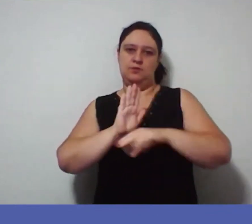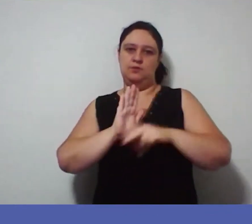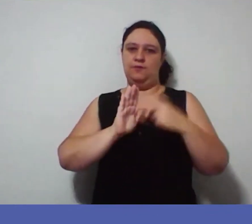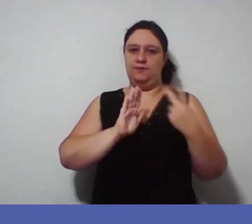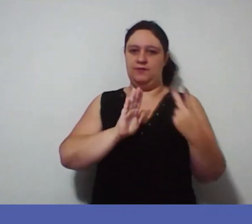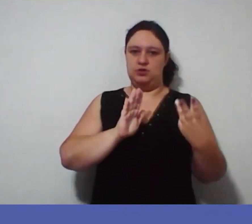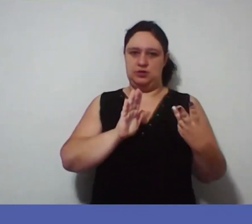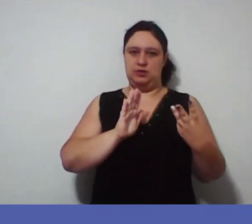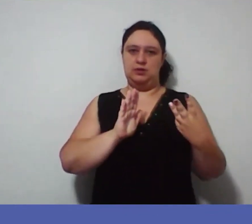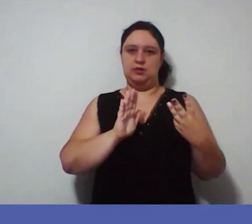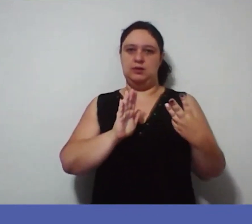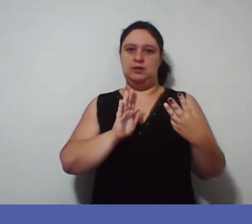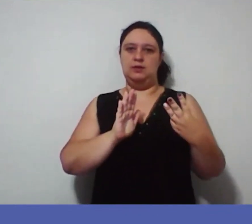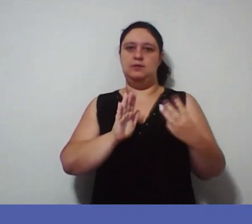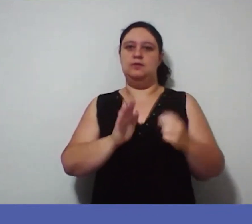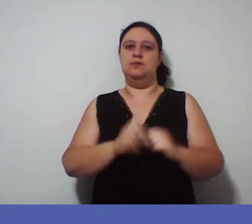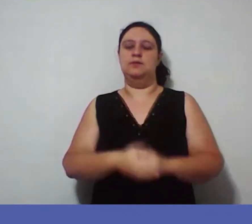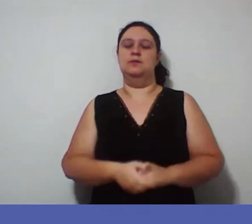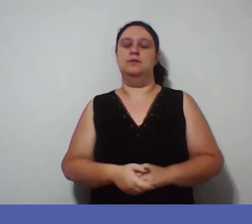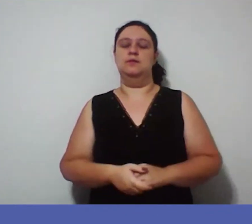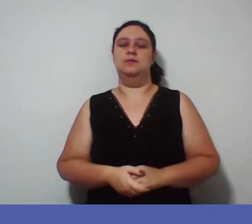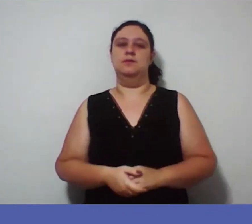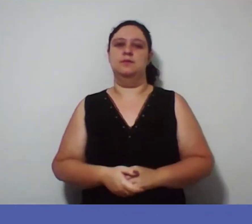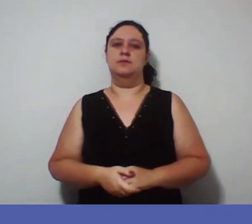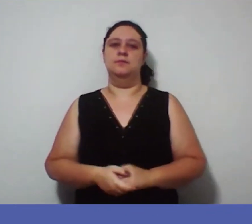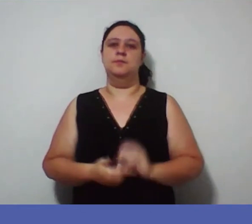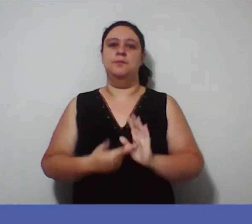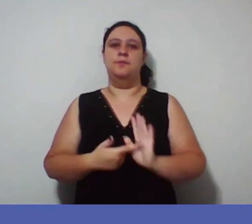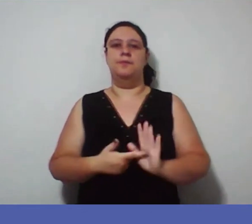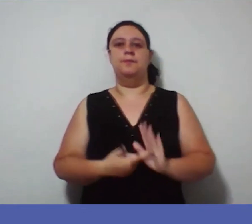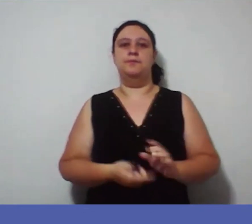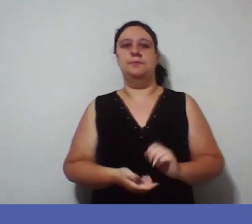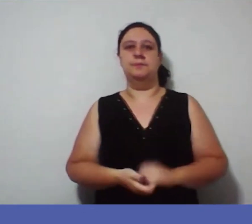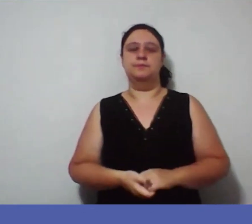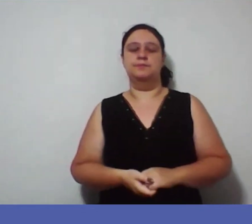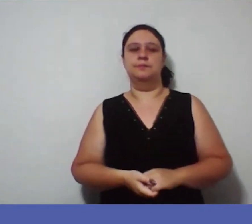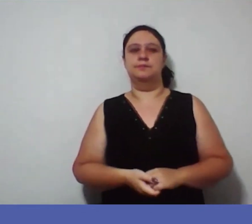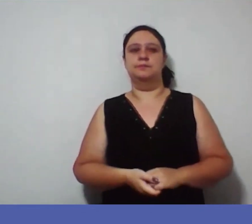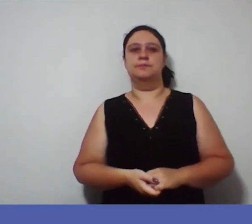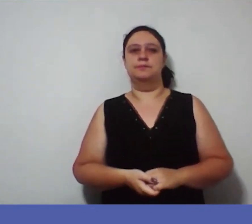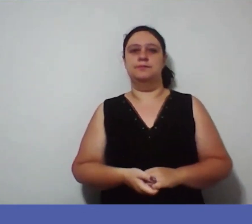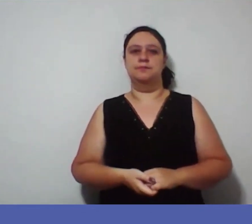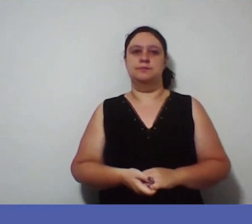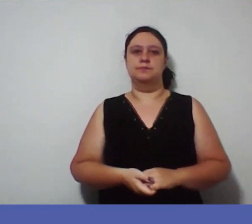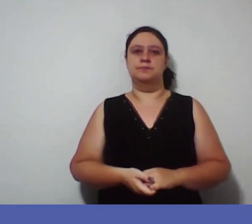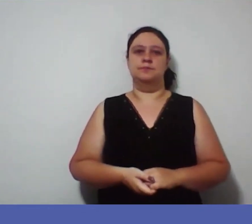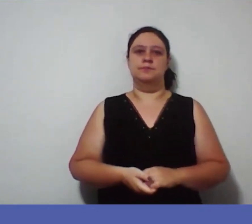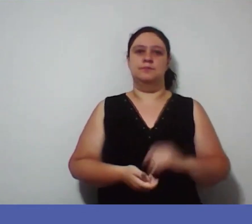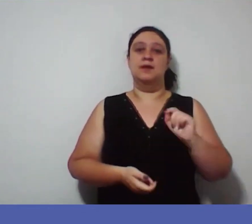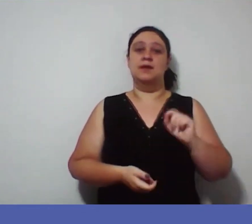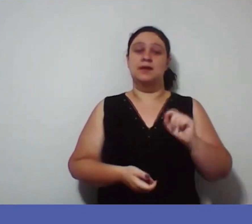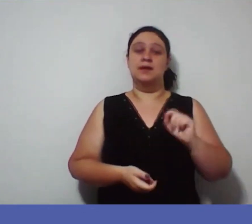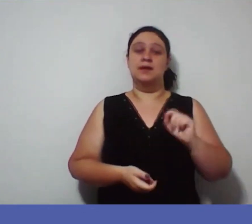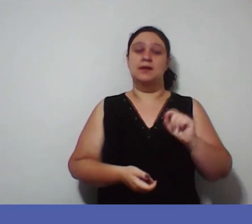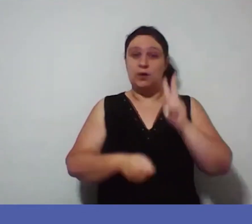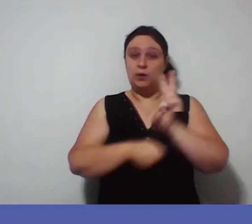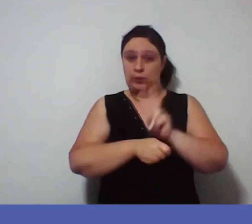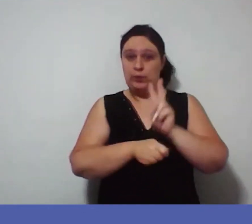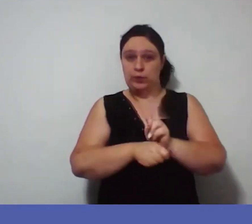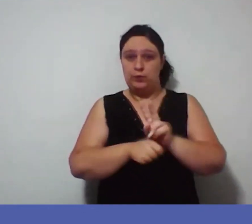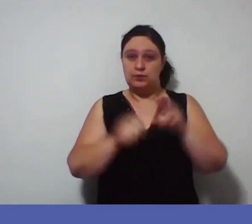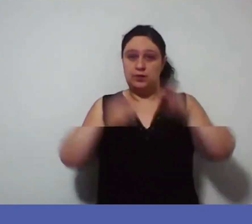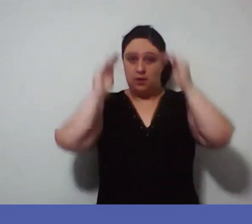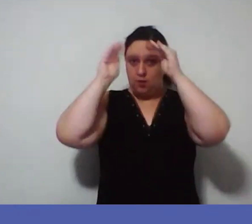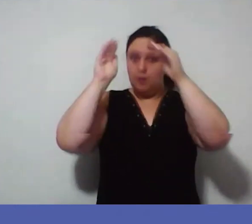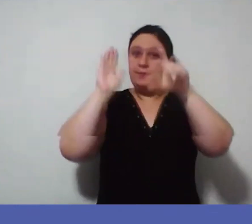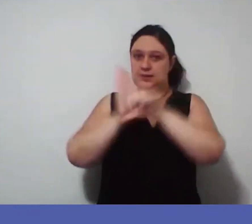23 expõe aqueles que cuidam de guardar a lei, cuidam da